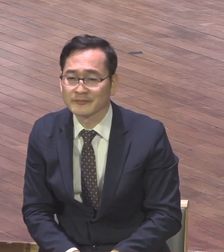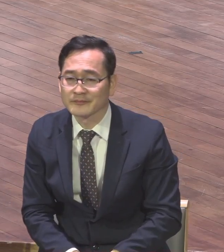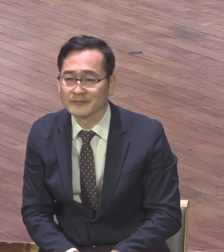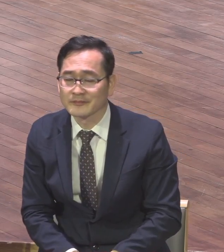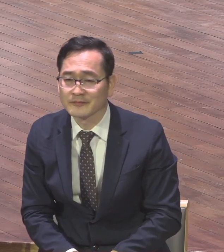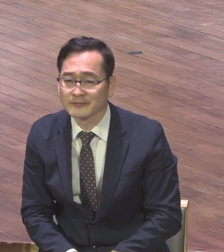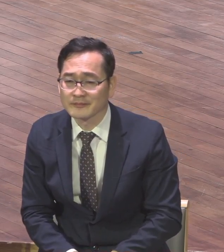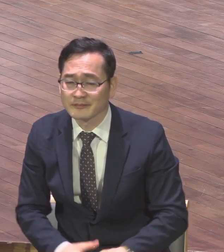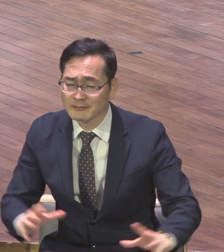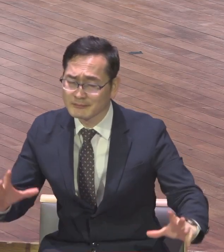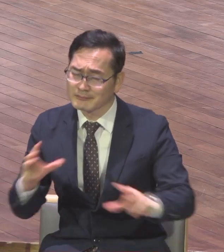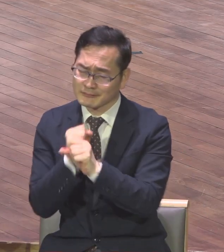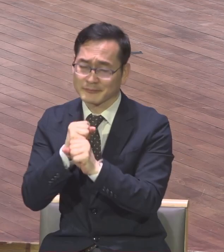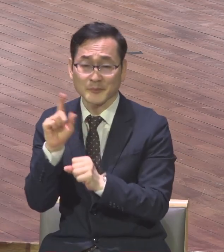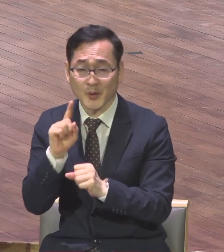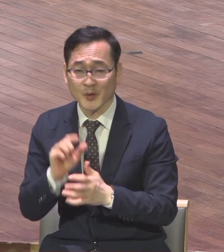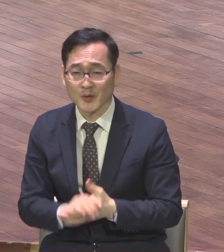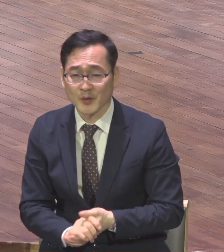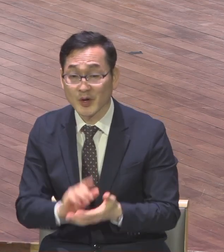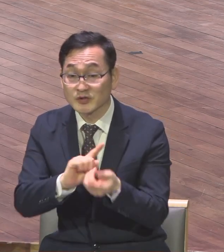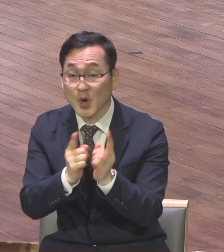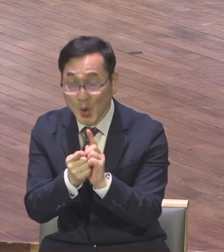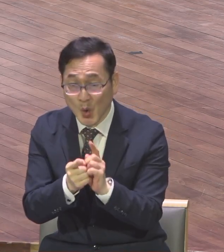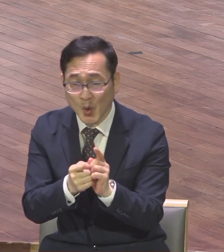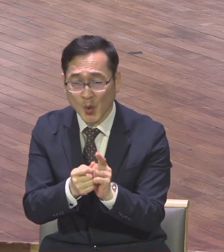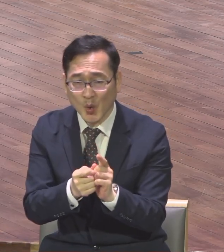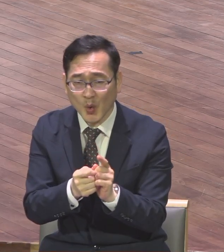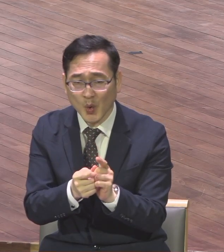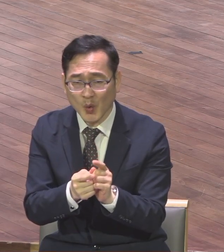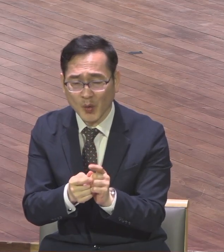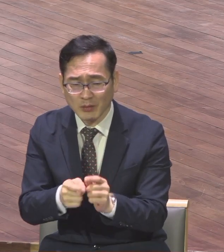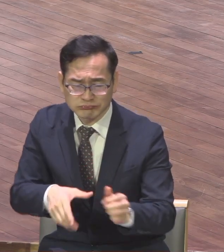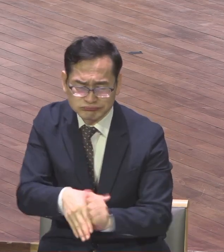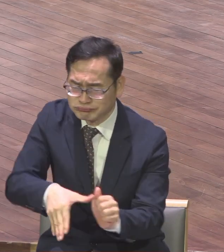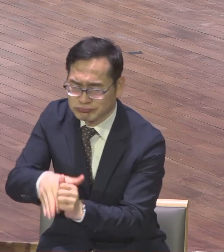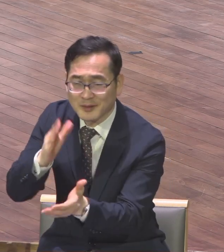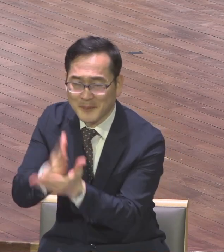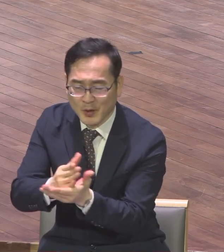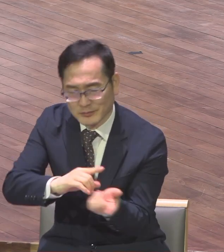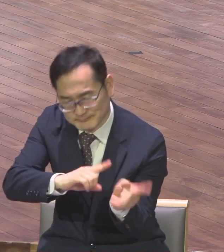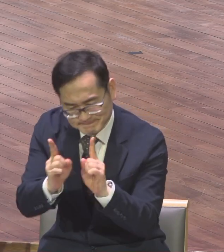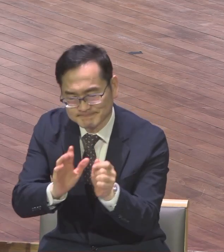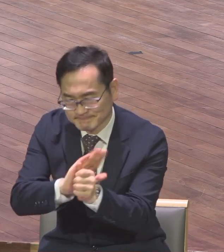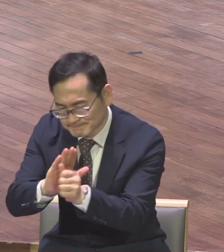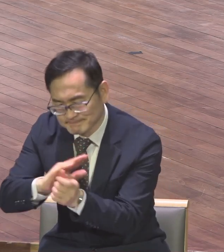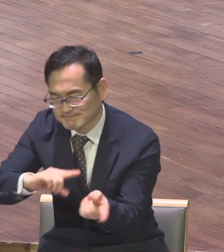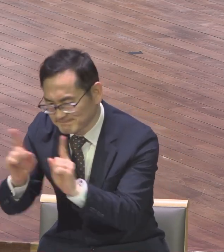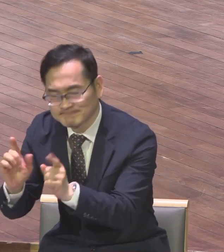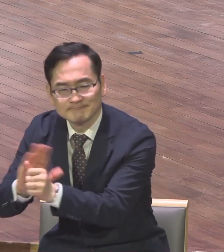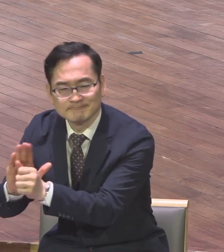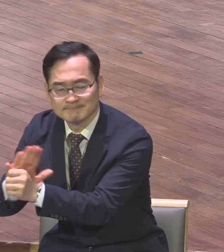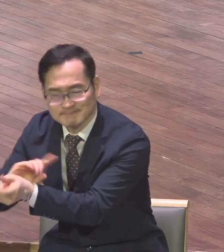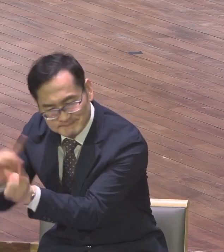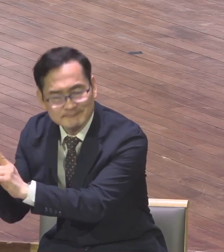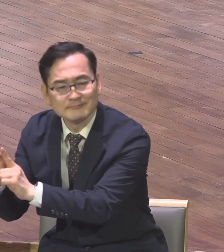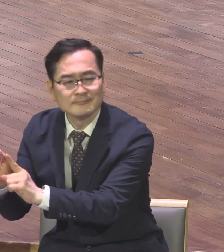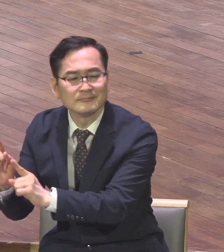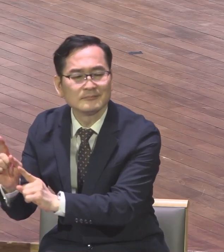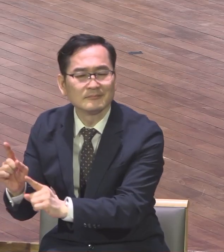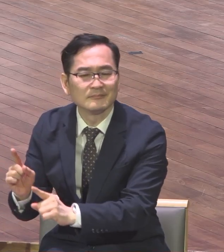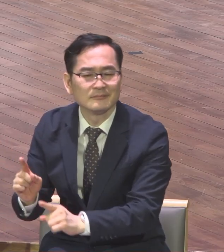한마디로 요약을 하면 서로 뭐요? 살리는 사람이 되라. 서로 살려라.